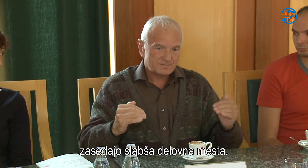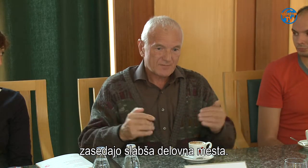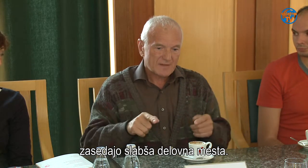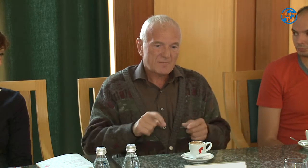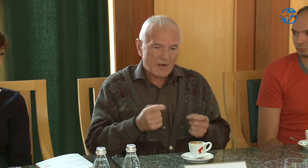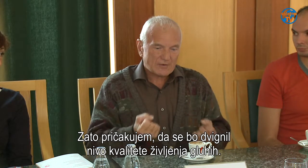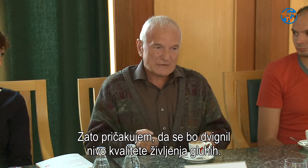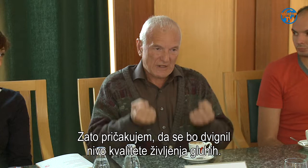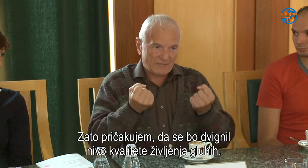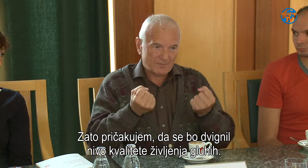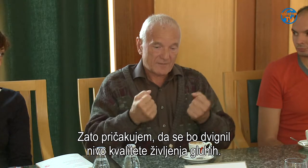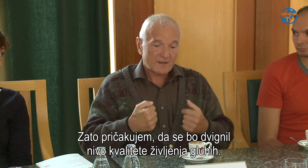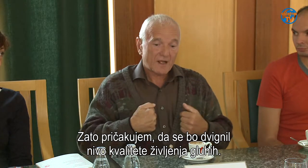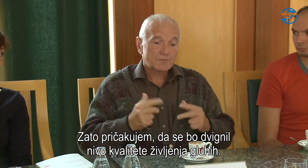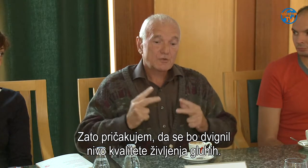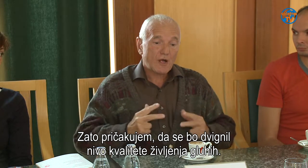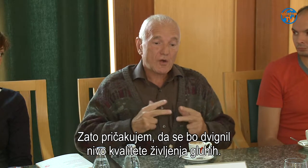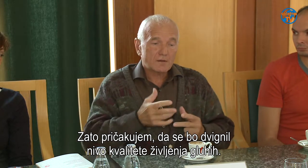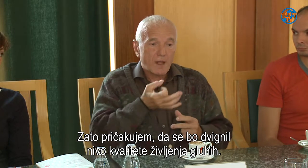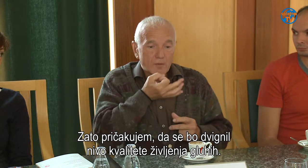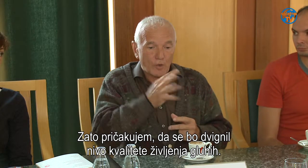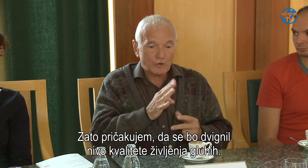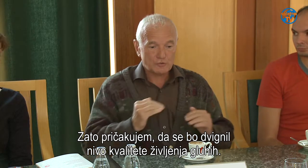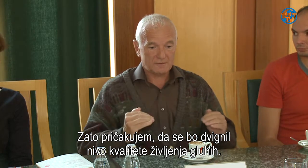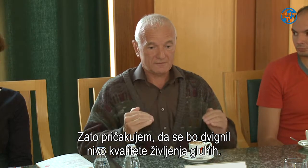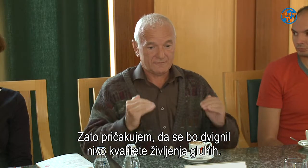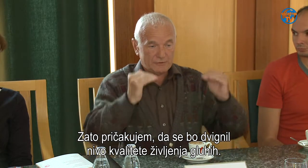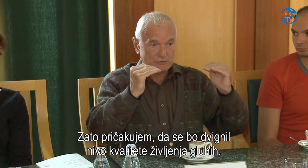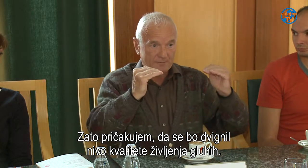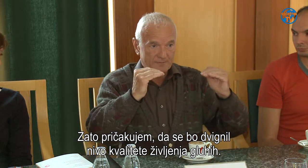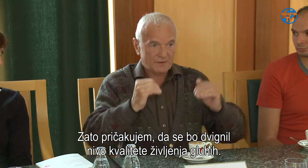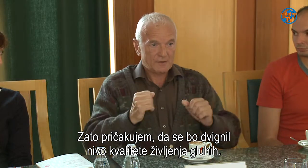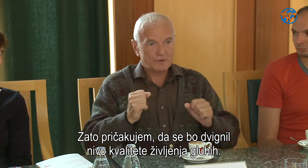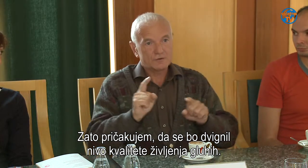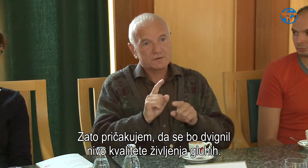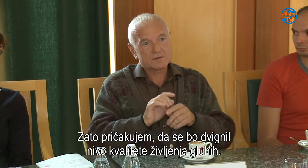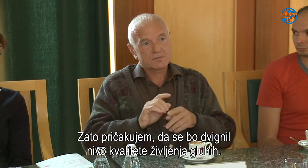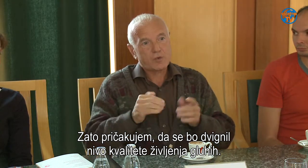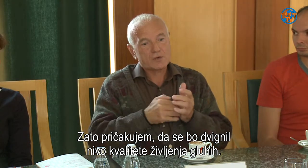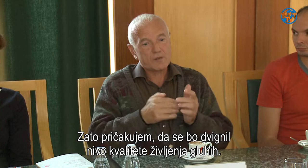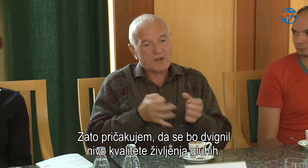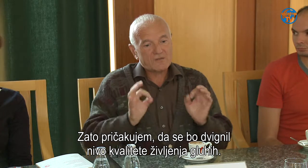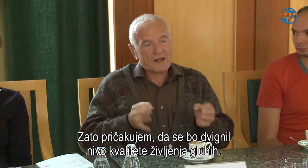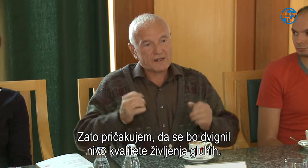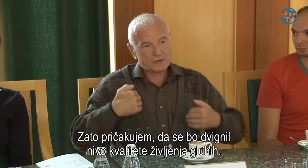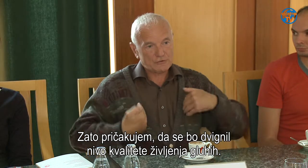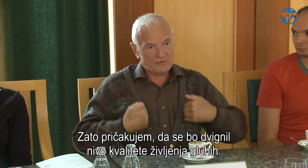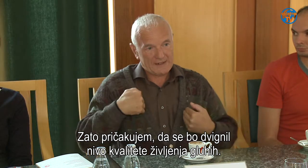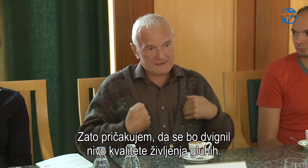Tudi službe imajo bolj na nižjih položajih, kar je težava. Upam, da bo boljše in pričakujem, da se bo dvignil nivo kvalitete